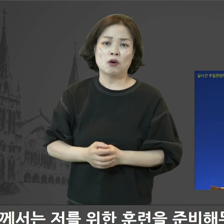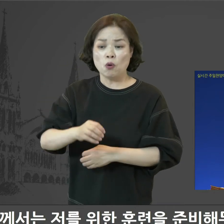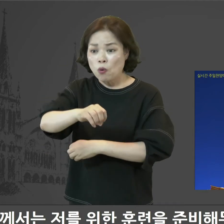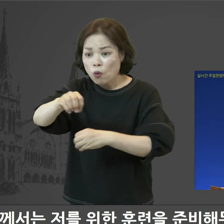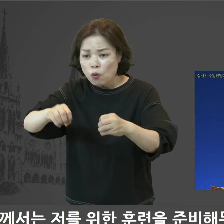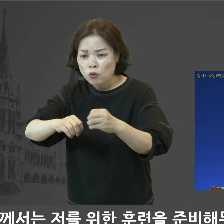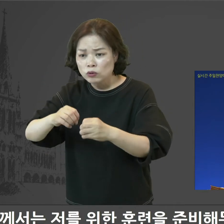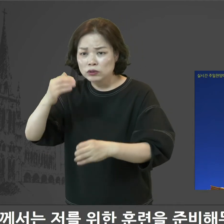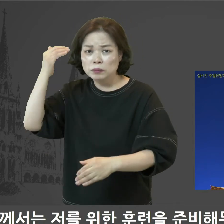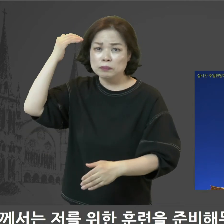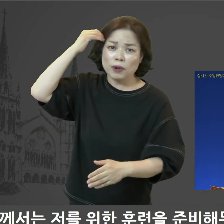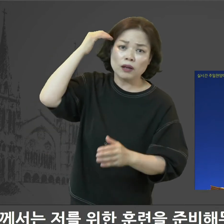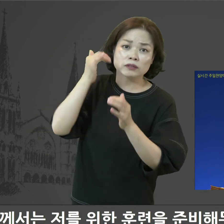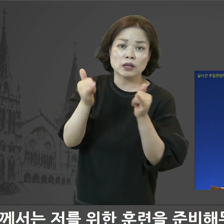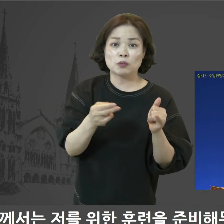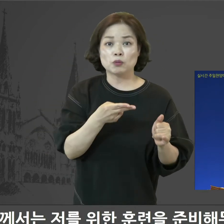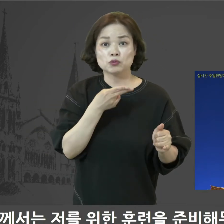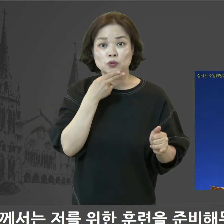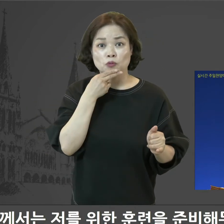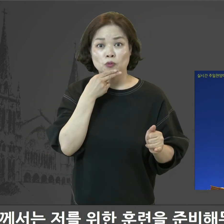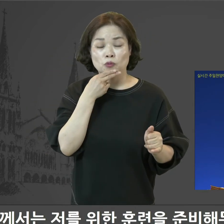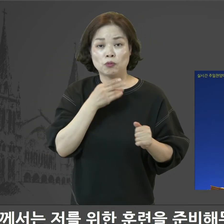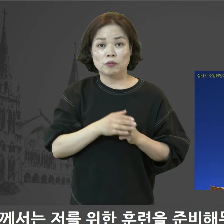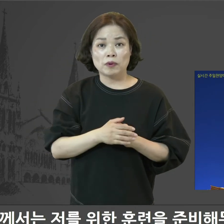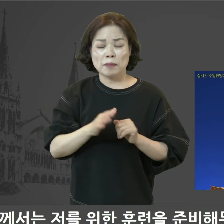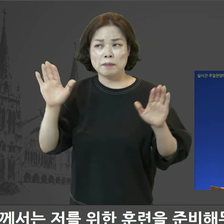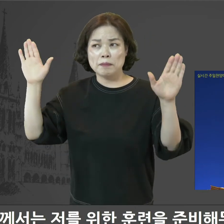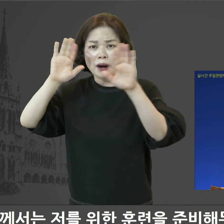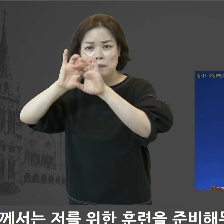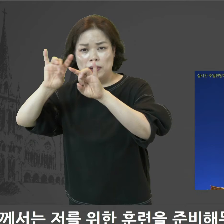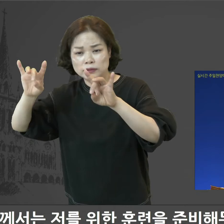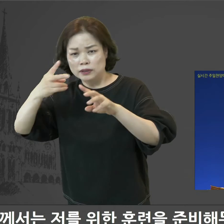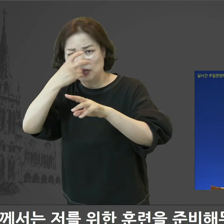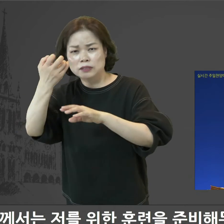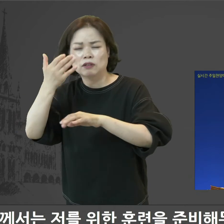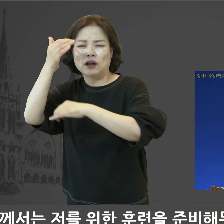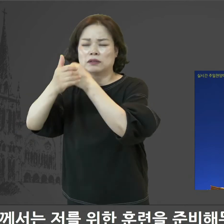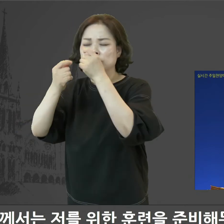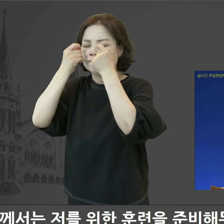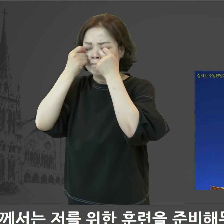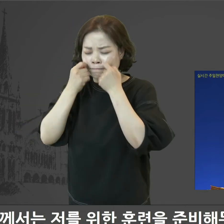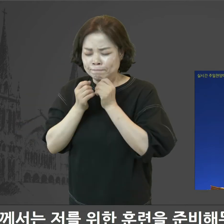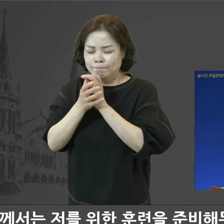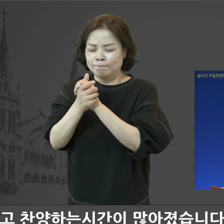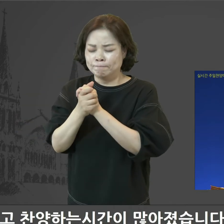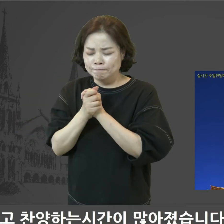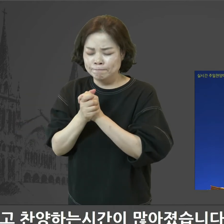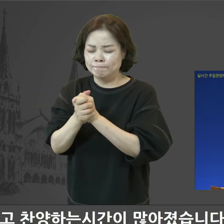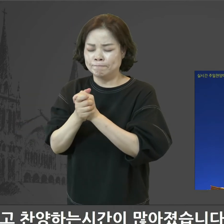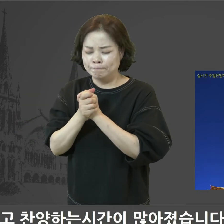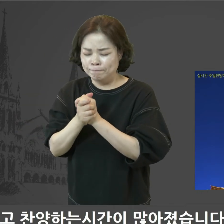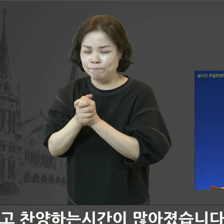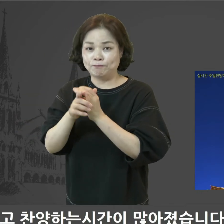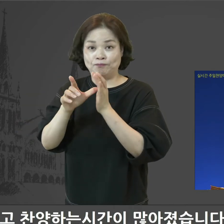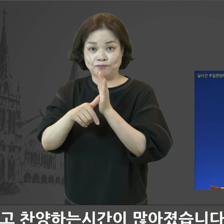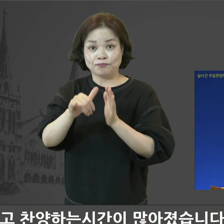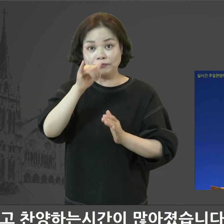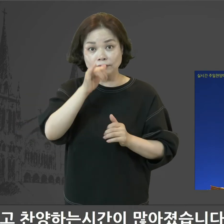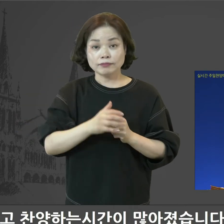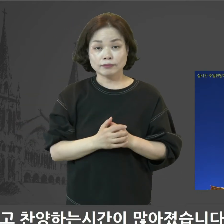오히려 방해하는 사람도 없었습니다. 밤마다 자기 전에 하나님 앞에 눈물로 기도할 수 있는 시간이 저에게